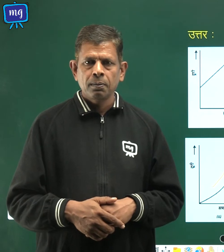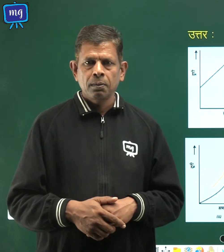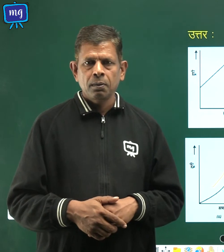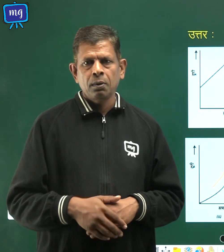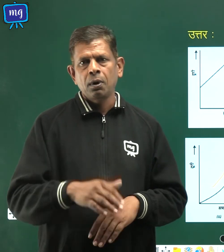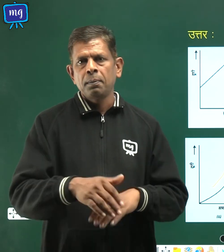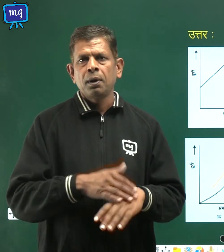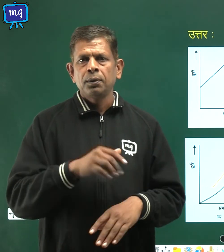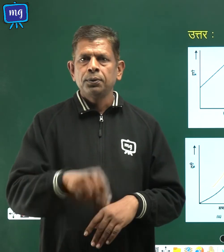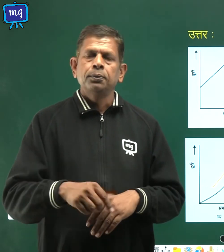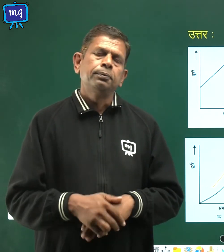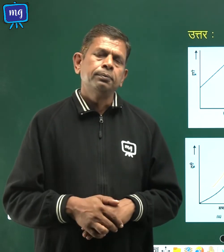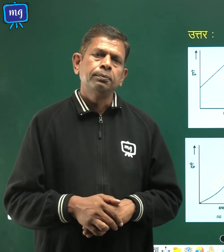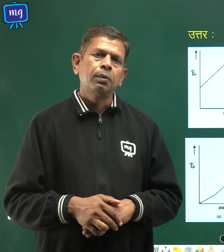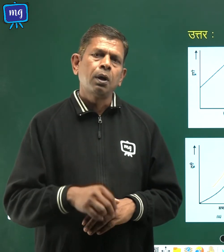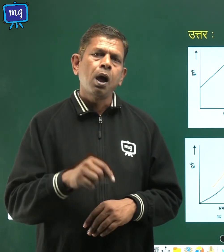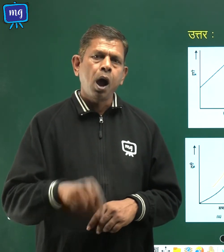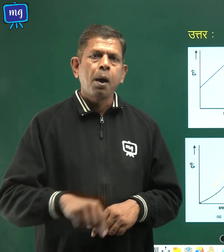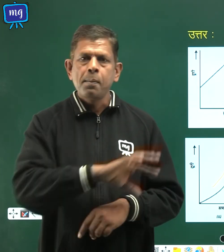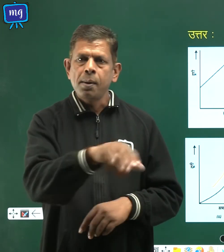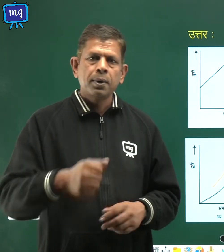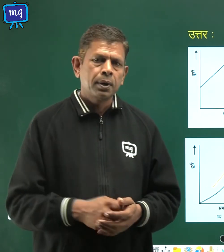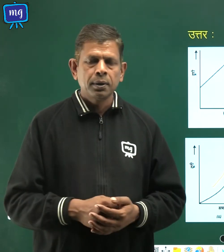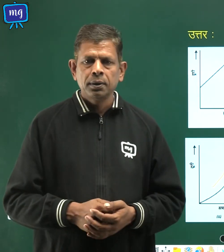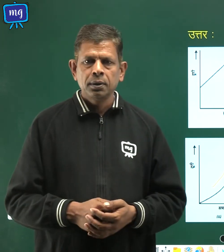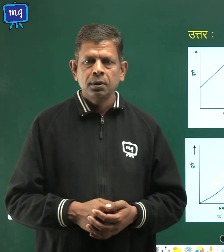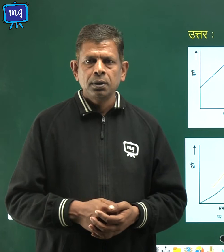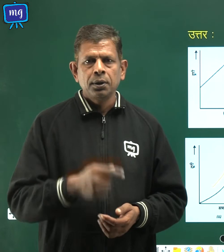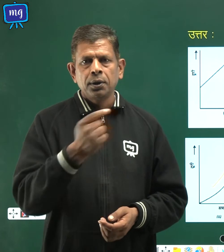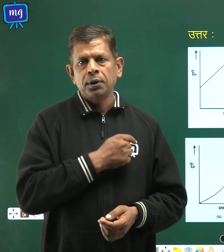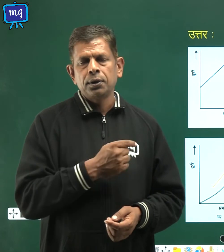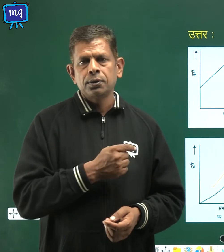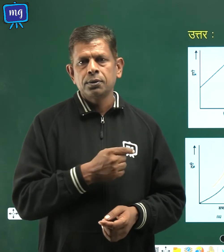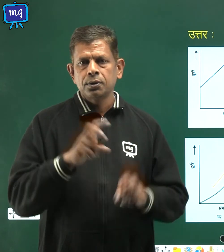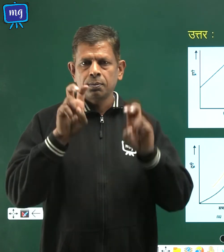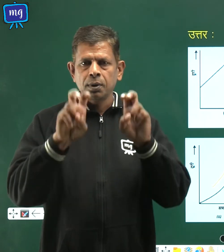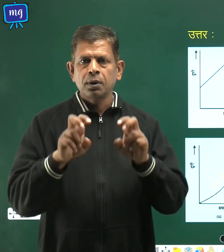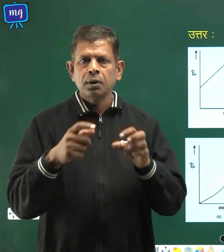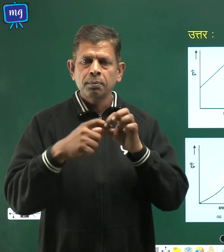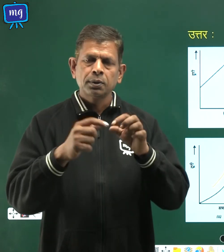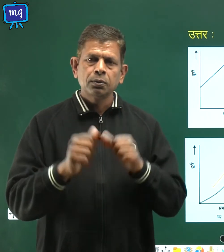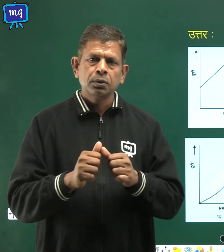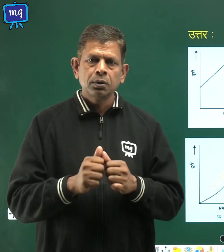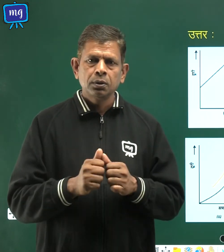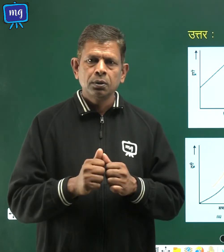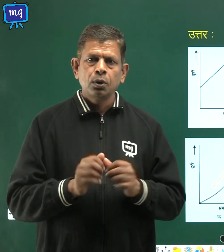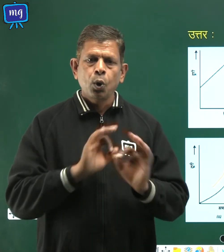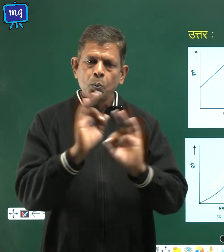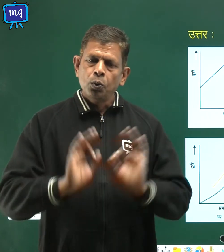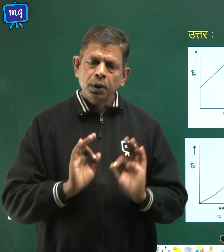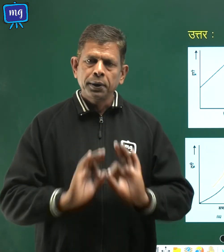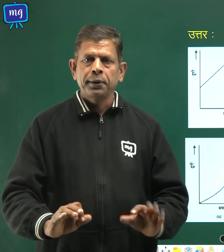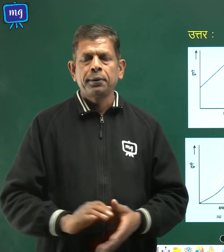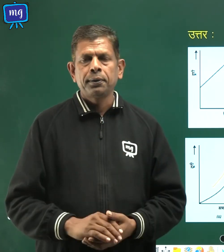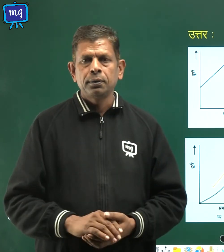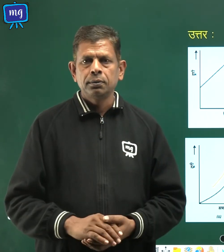तो प्यारे बच्चों, अब हमने इस पाठ के प्रश्न उत्तर पूरे कर लिए